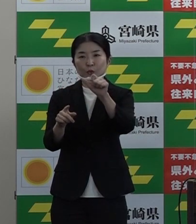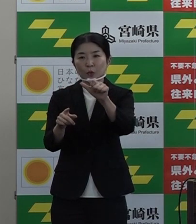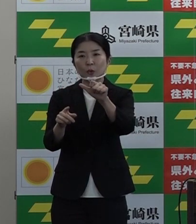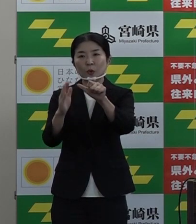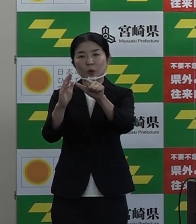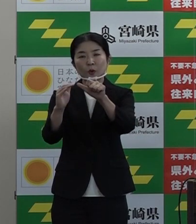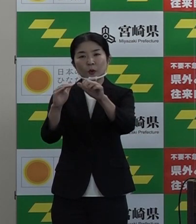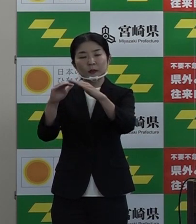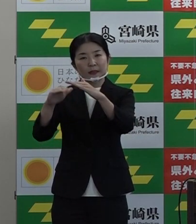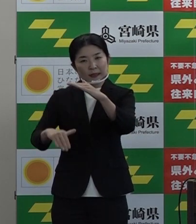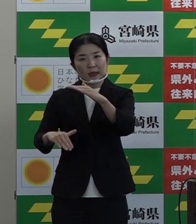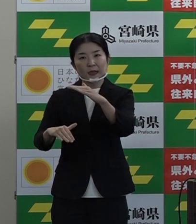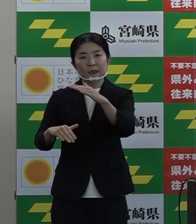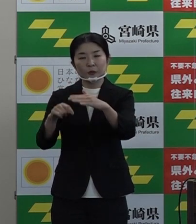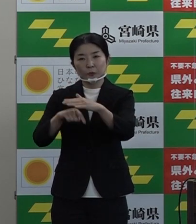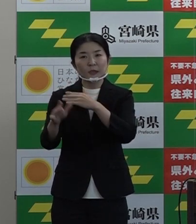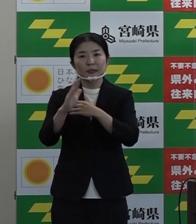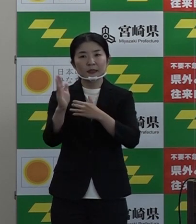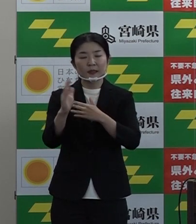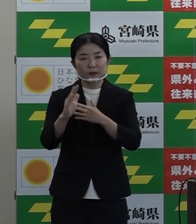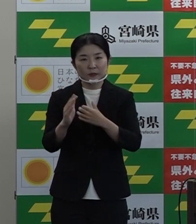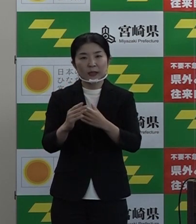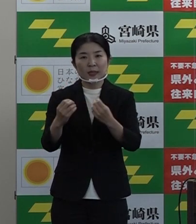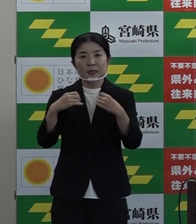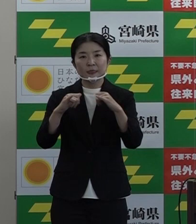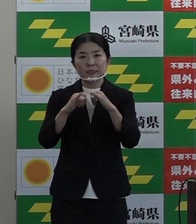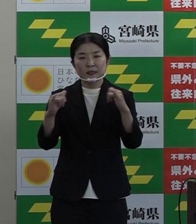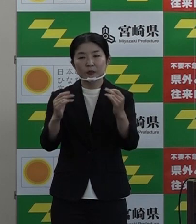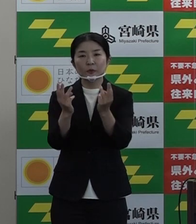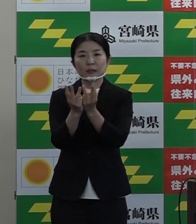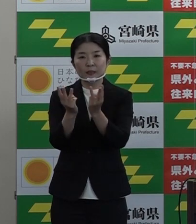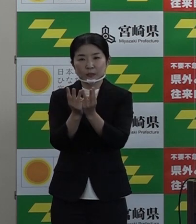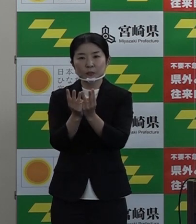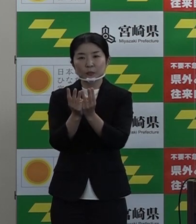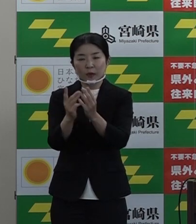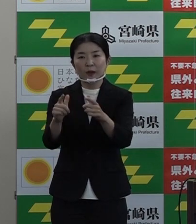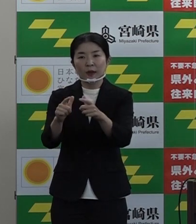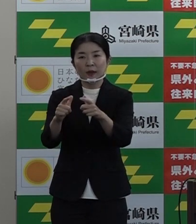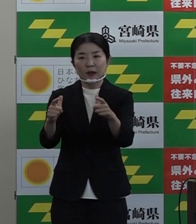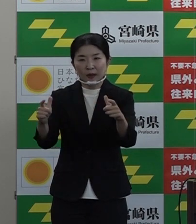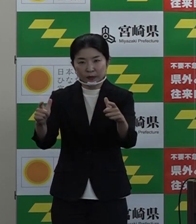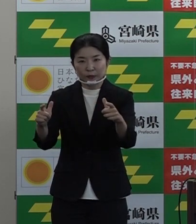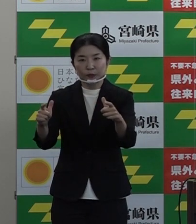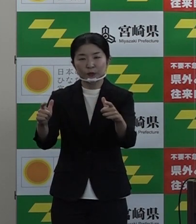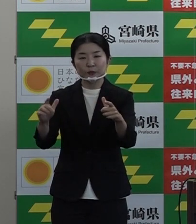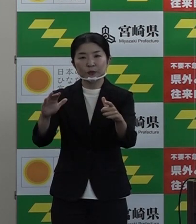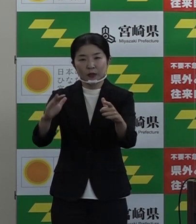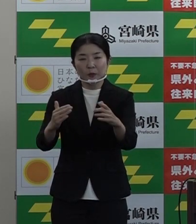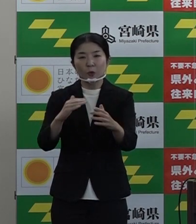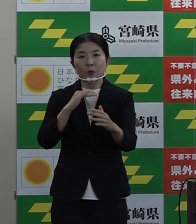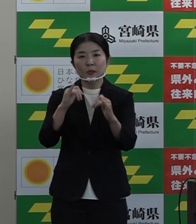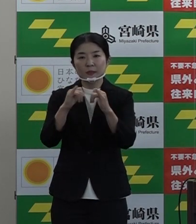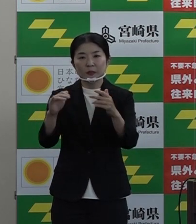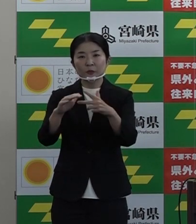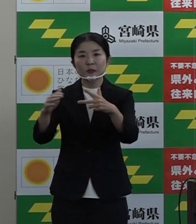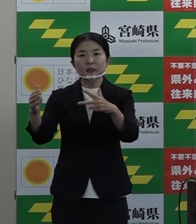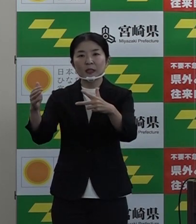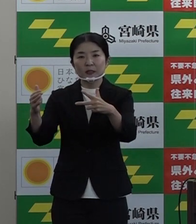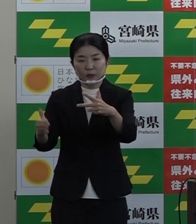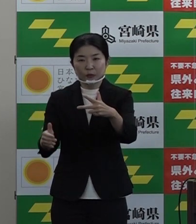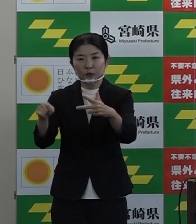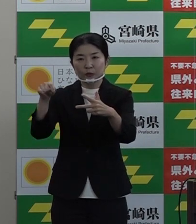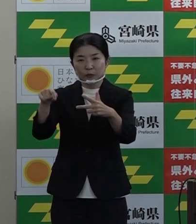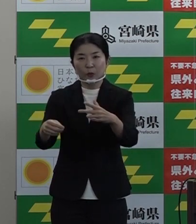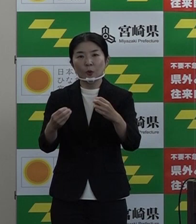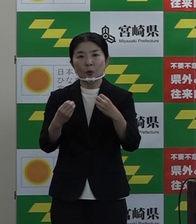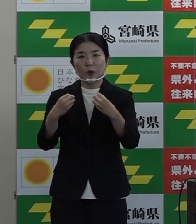しないということではなしに、数字自体、感染者数自体は確認をされておりますが、高齢者施設等での感染者がその中に含